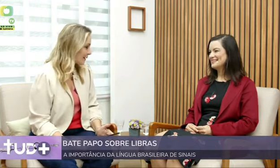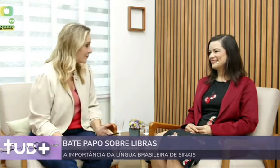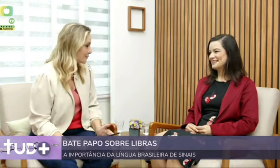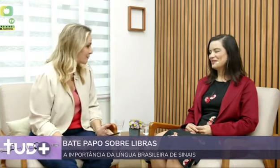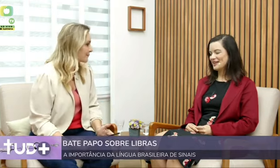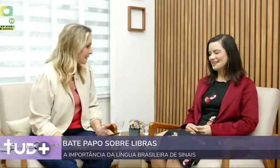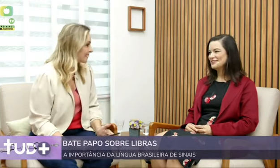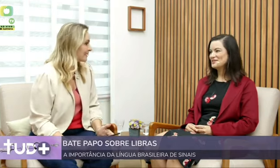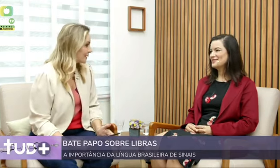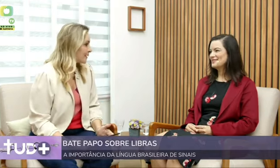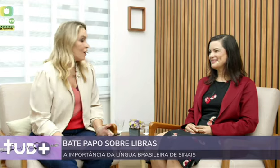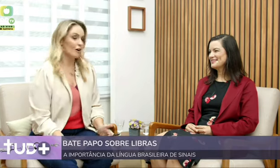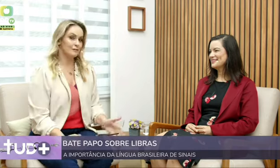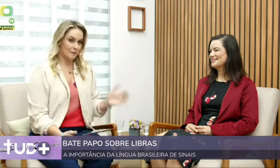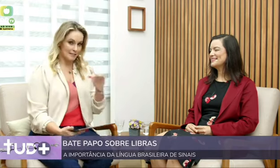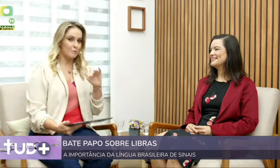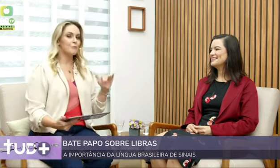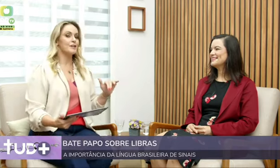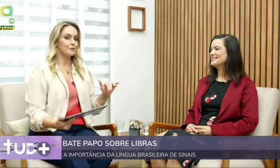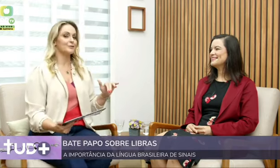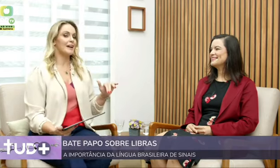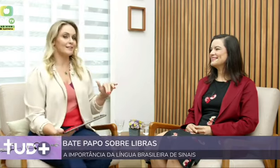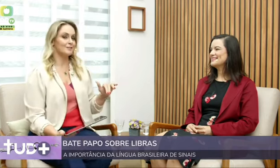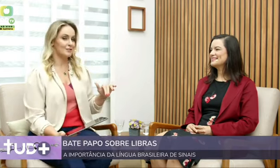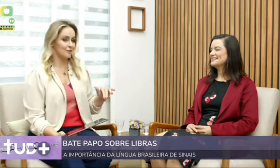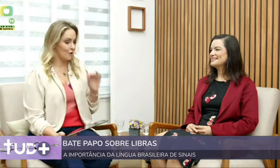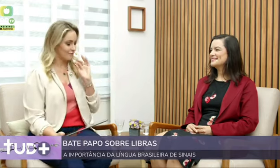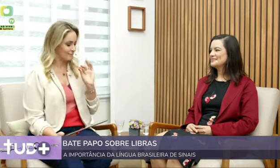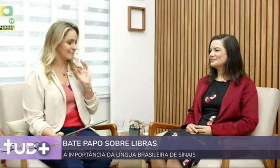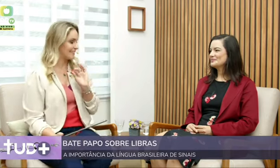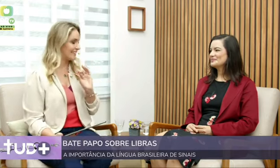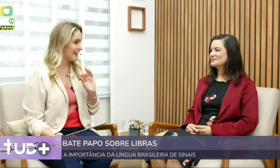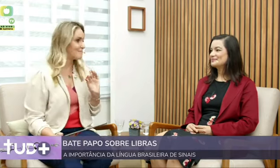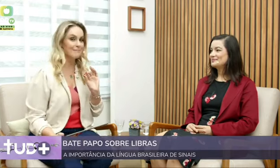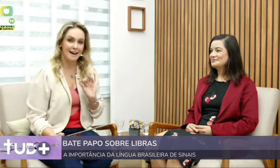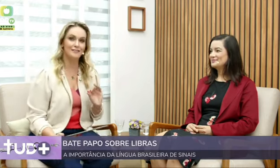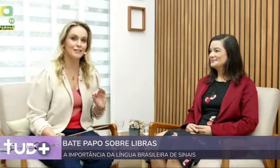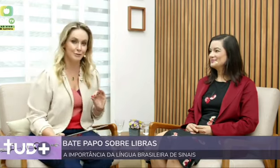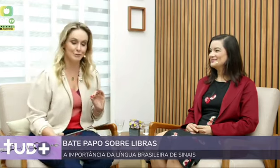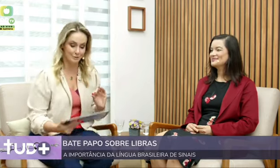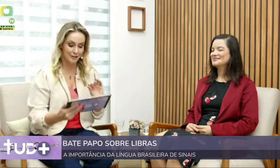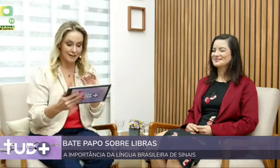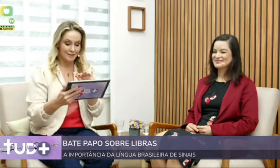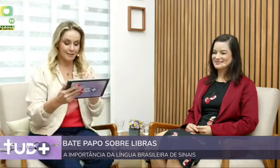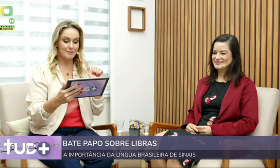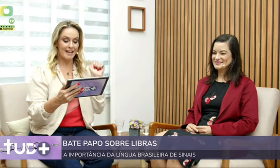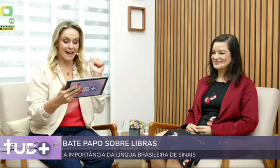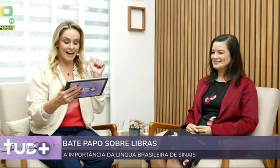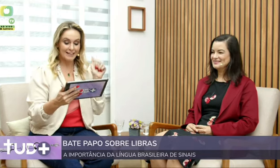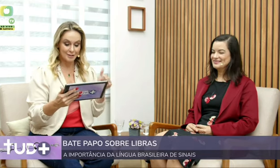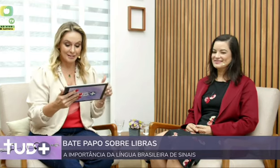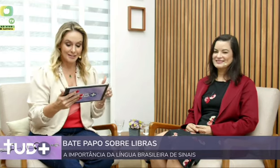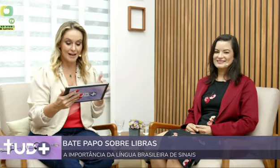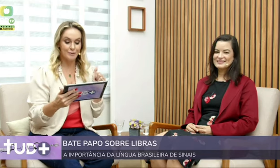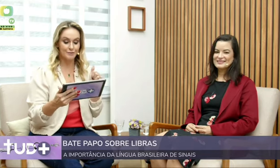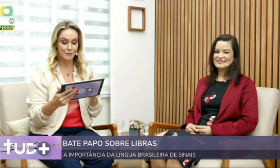honra, viu? Eu que agradeço. Olha, eu vou passar o currículo dela, gente, que é maravilhoso. Vamos lá. A Letícia, ela é